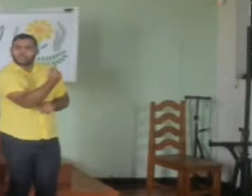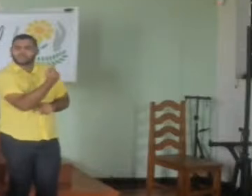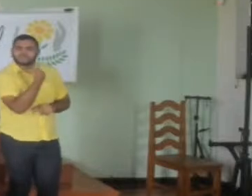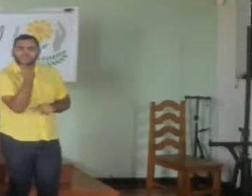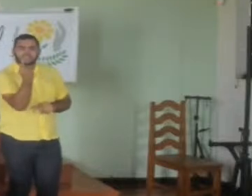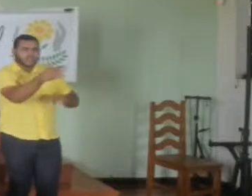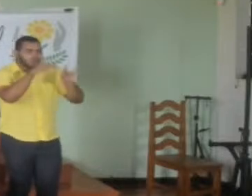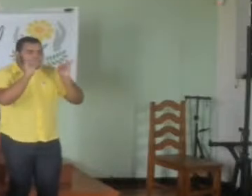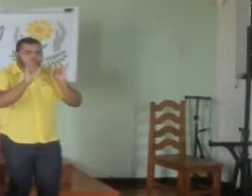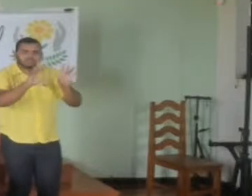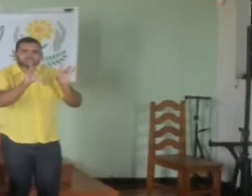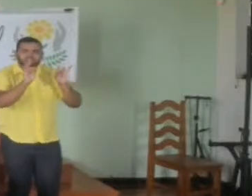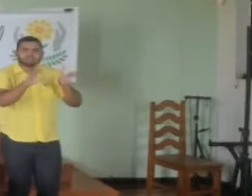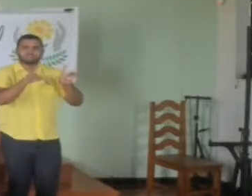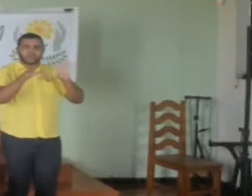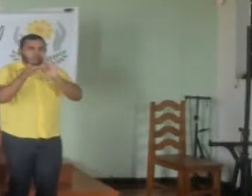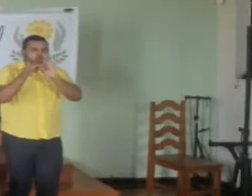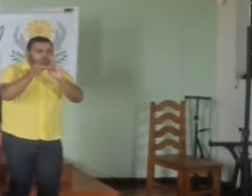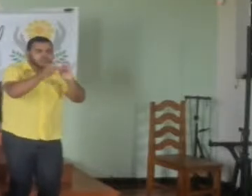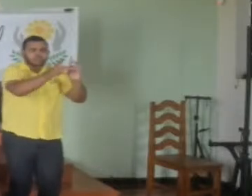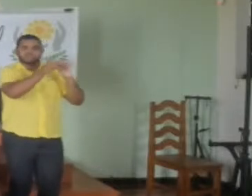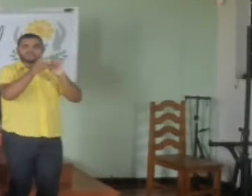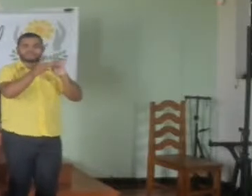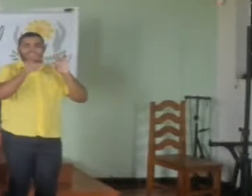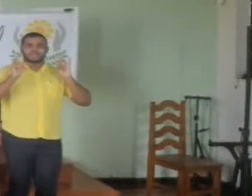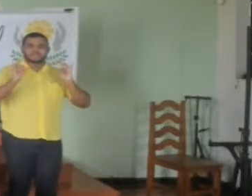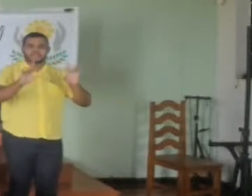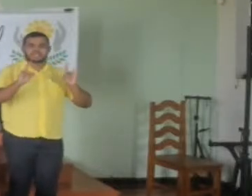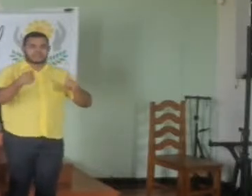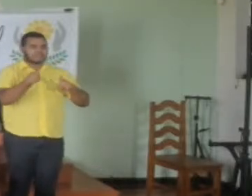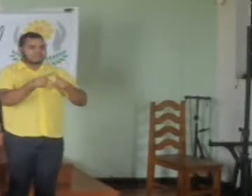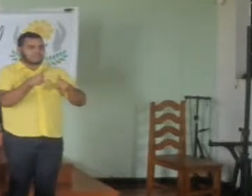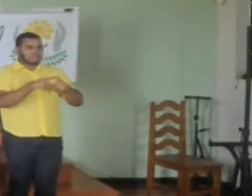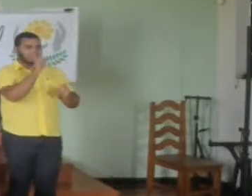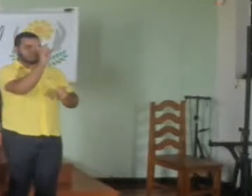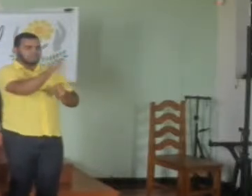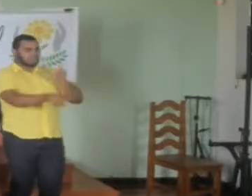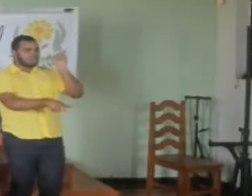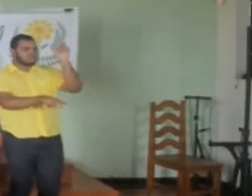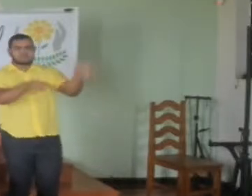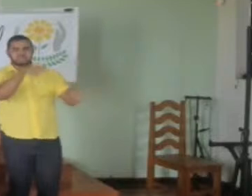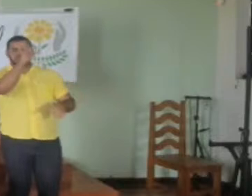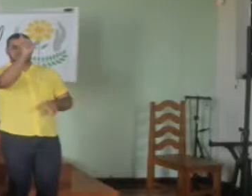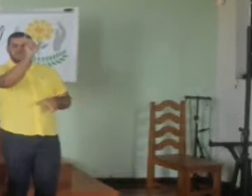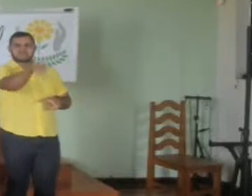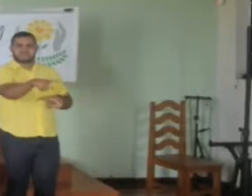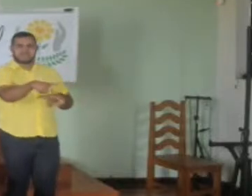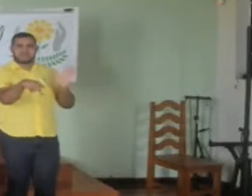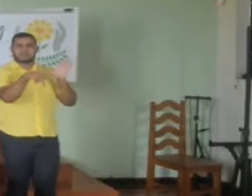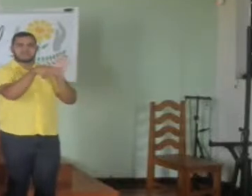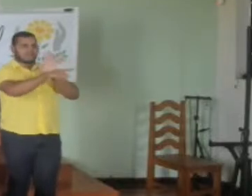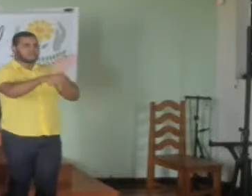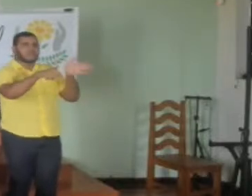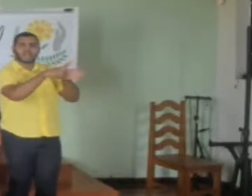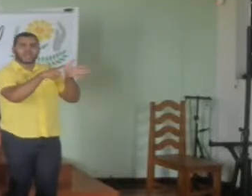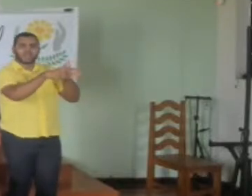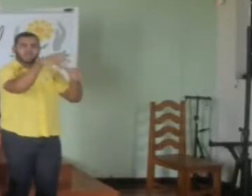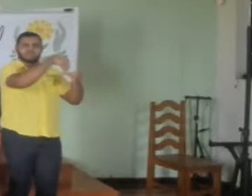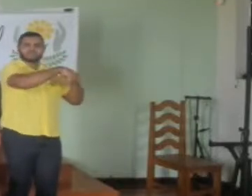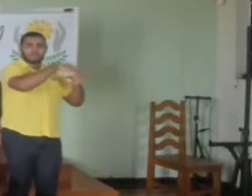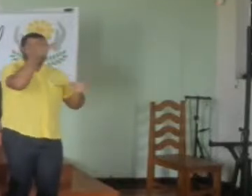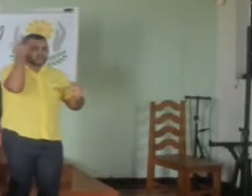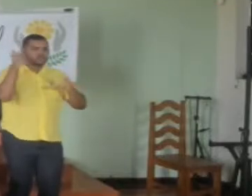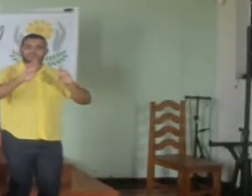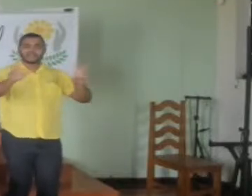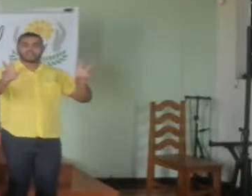e especiais. Porque rótulos foram feitos para produtos, não para